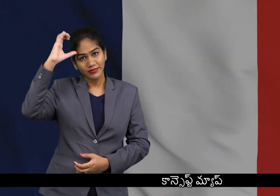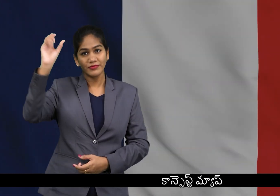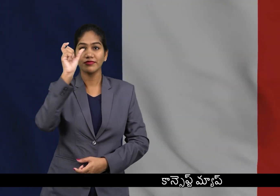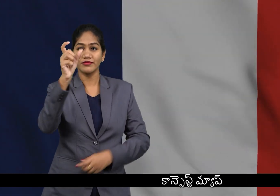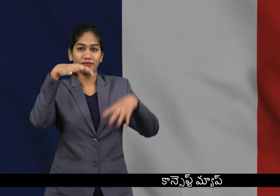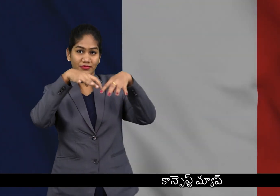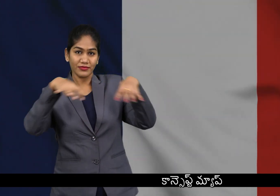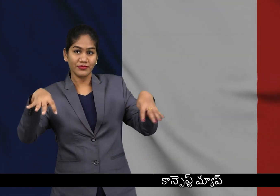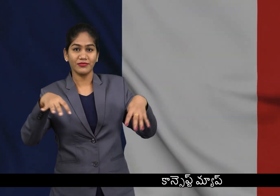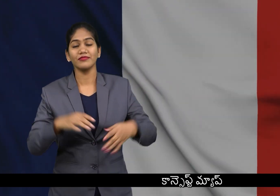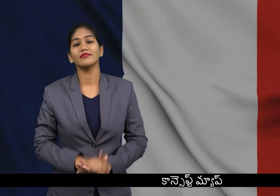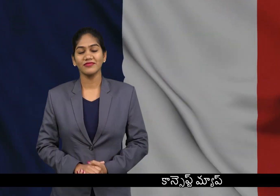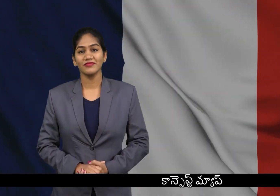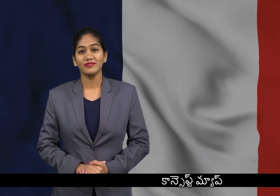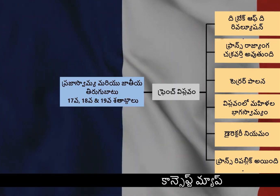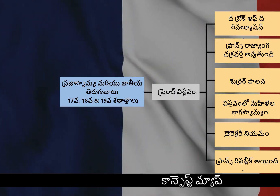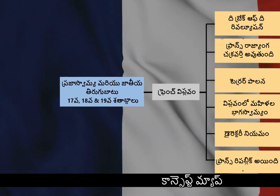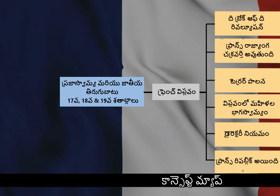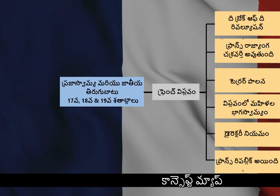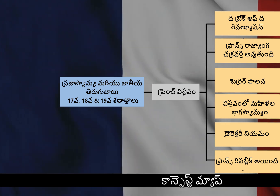కాన్సెప్ట్ మ్యాప్.